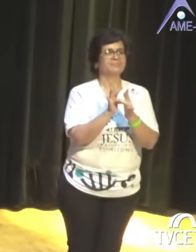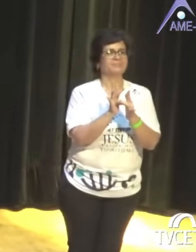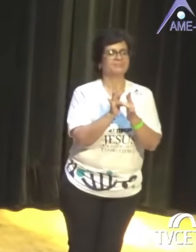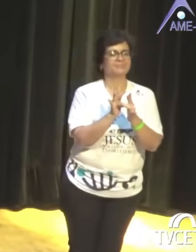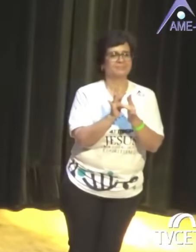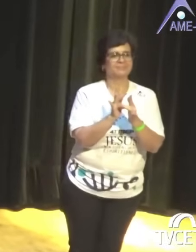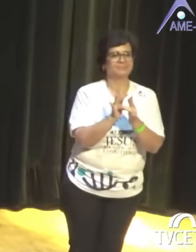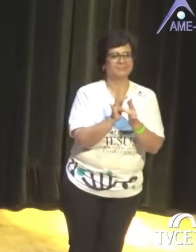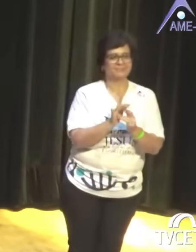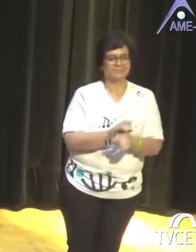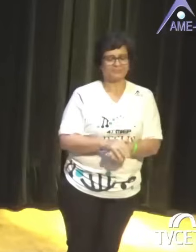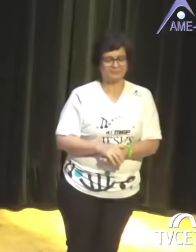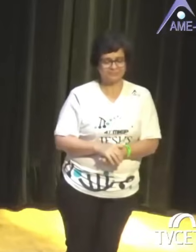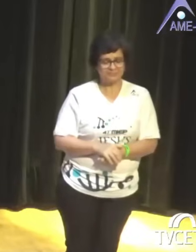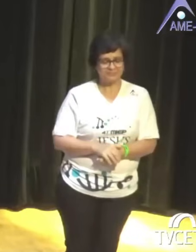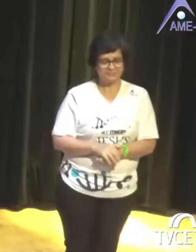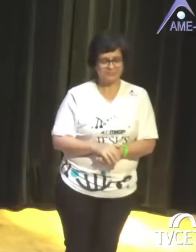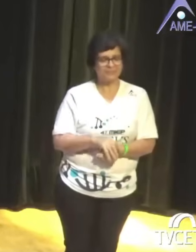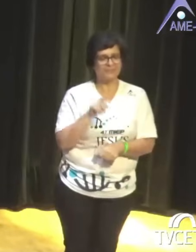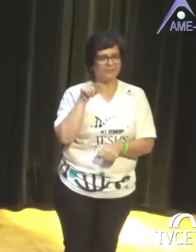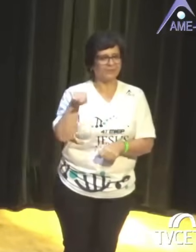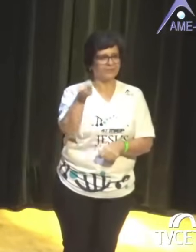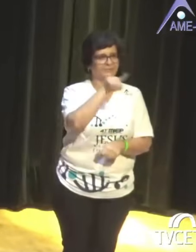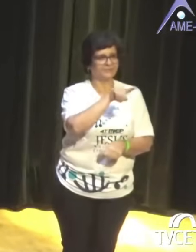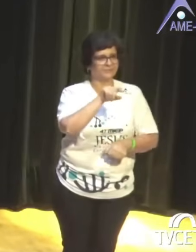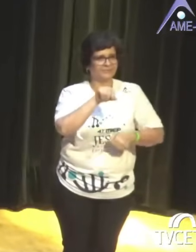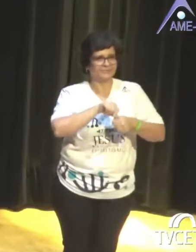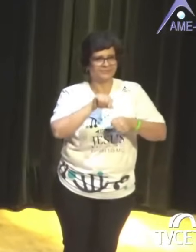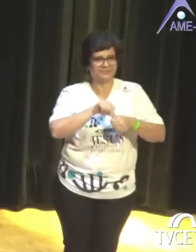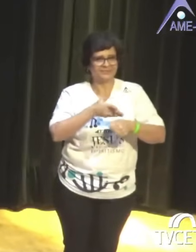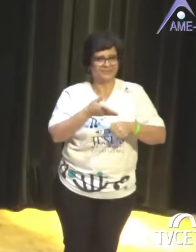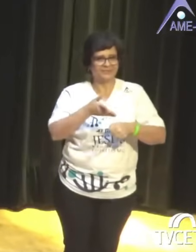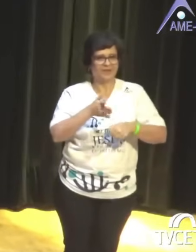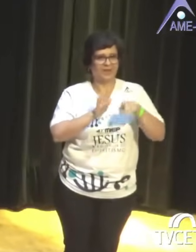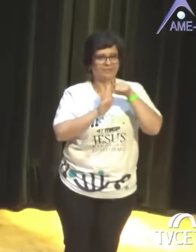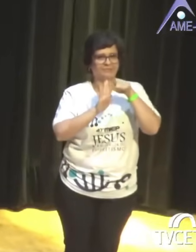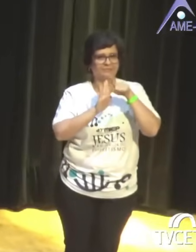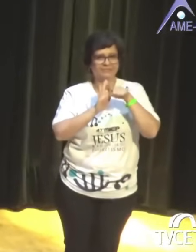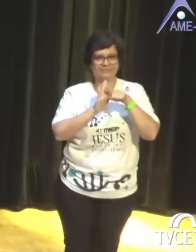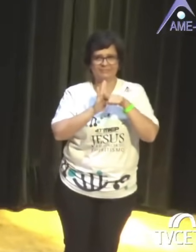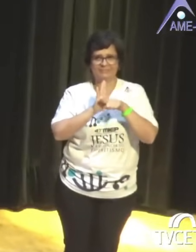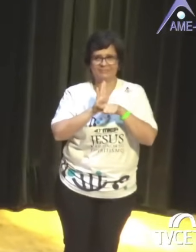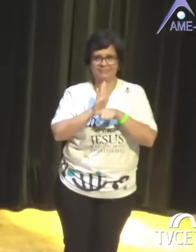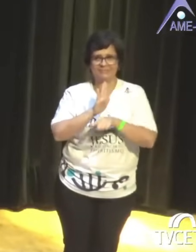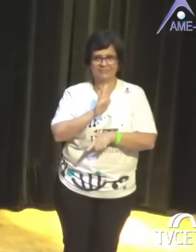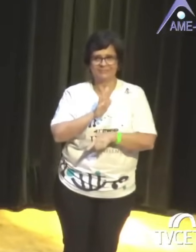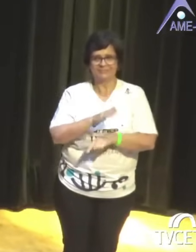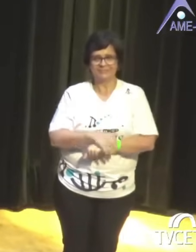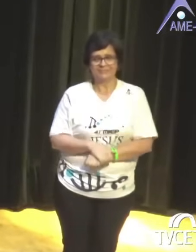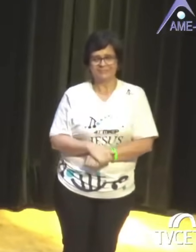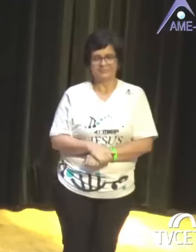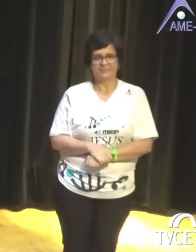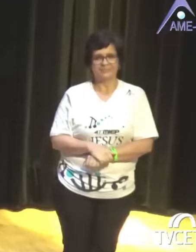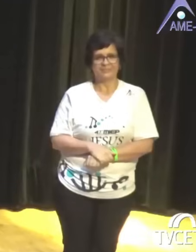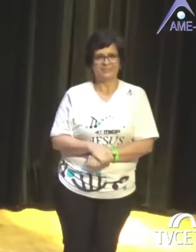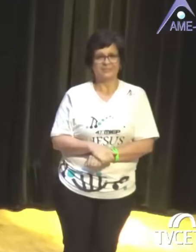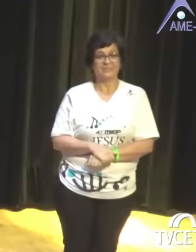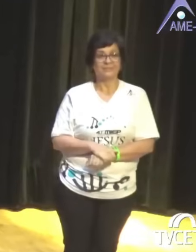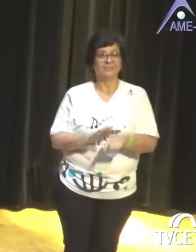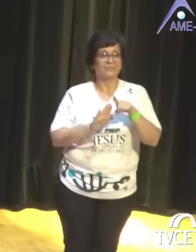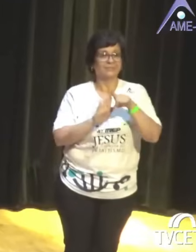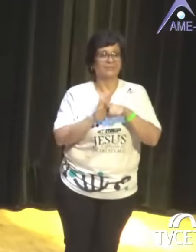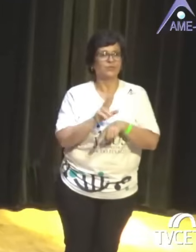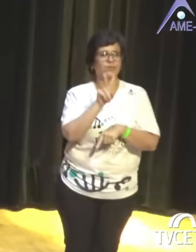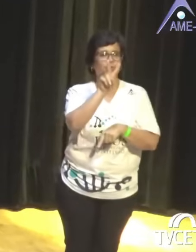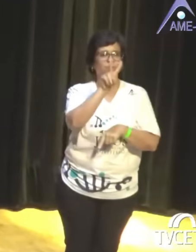é você vai fazer uma lista agora de duas pessoas que